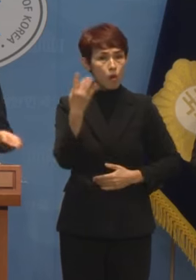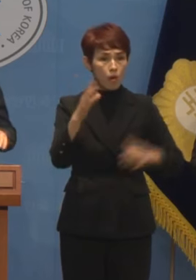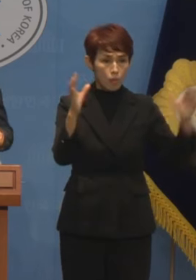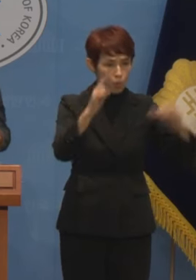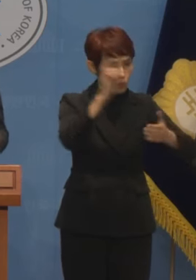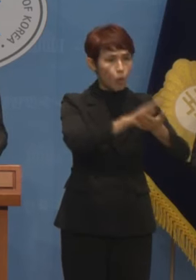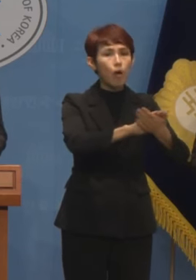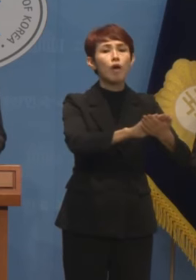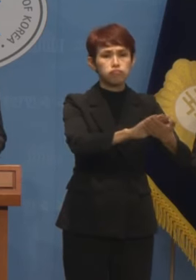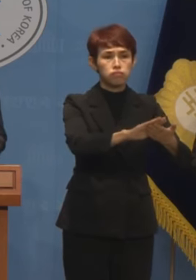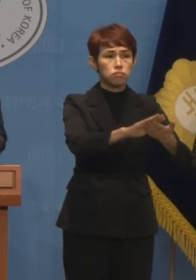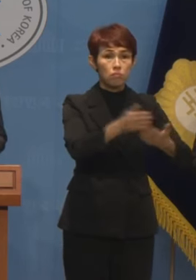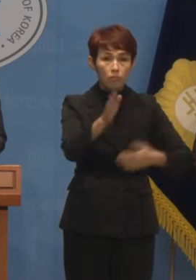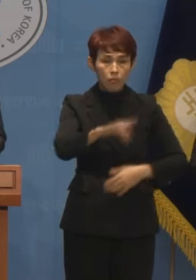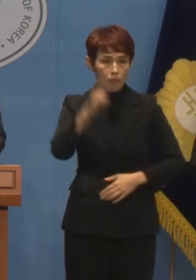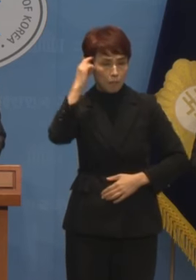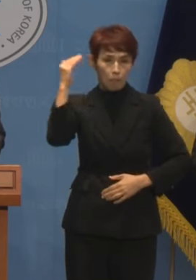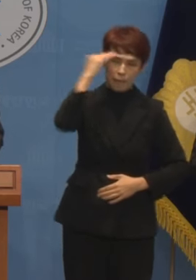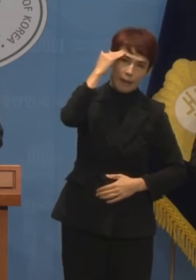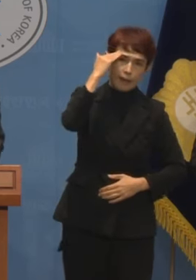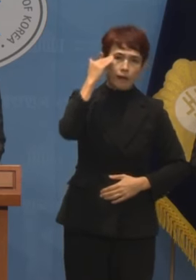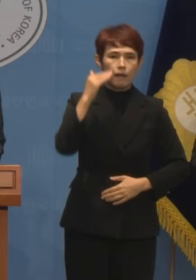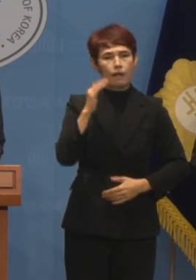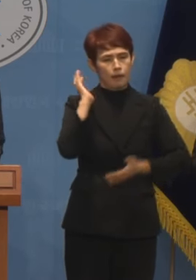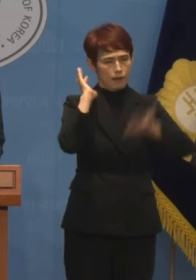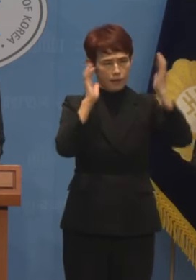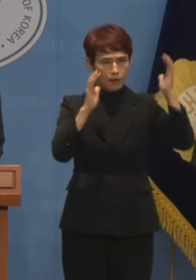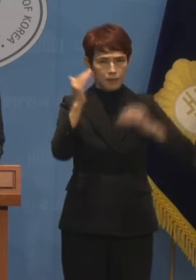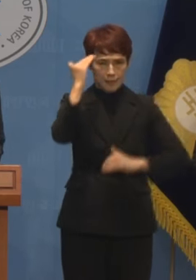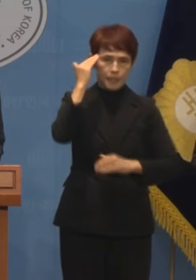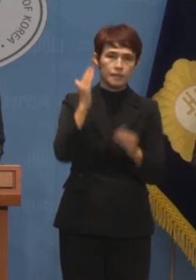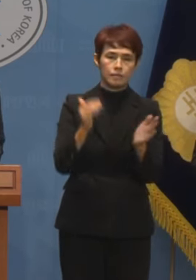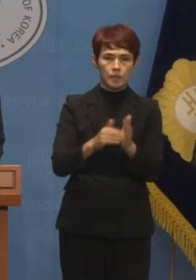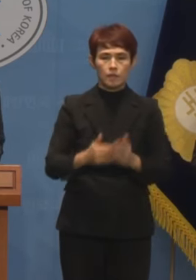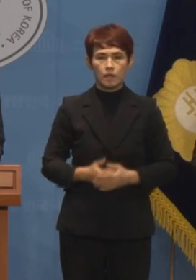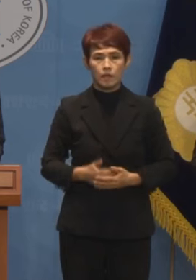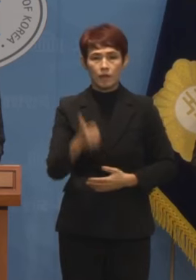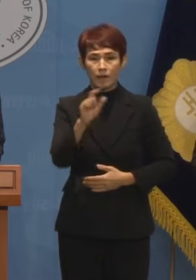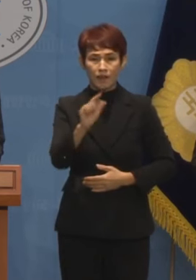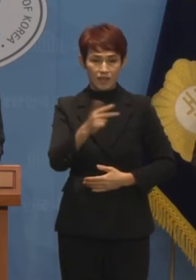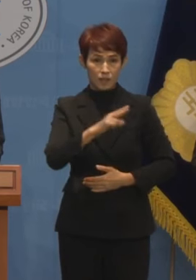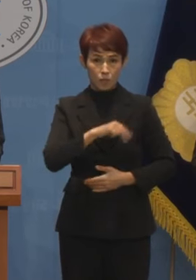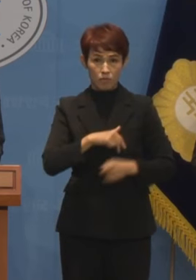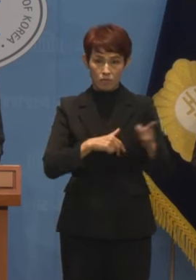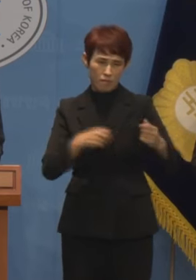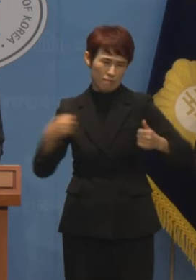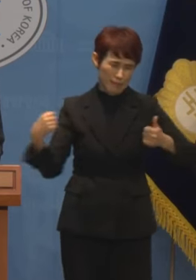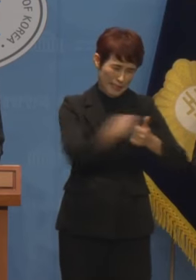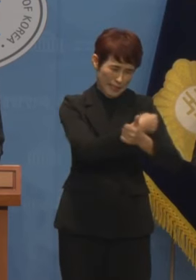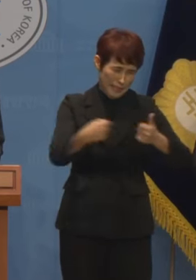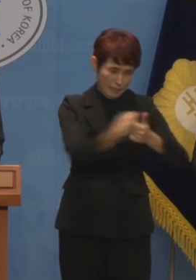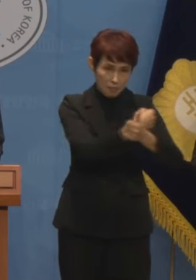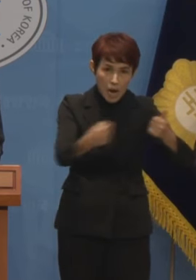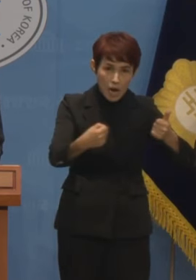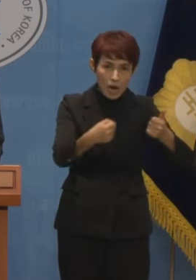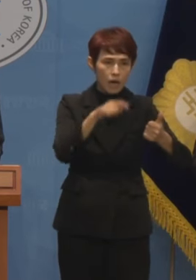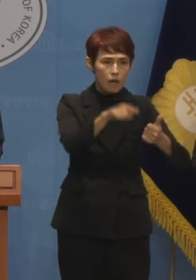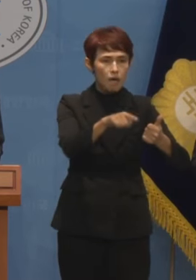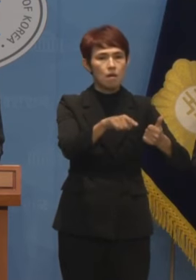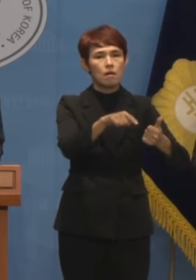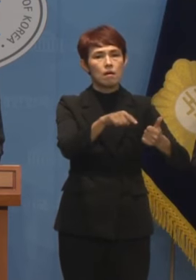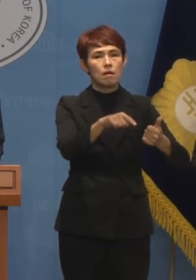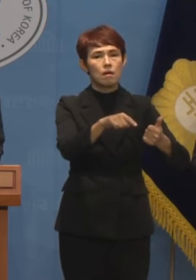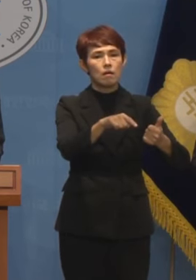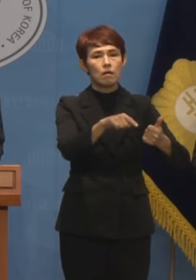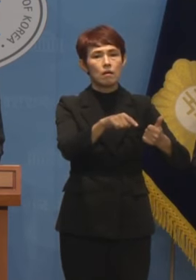방해하고 질서를 문란하게 하였습니다. 또한 한창민 의원을 폭행해서 집회 현장의 질서를